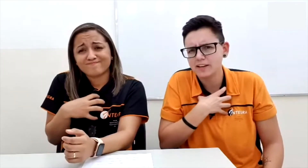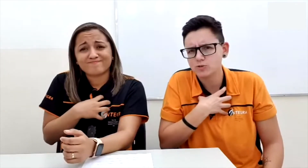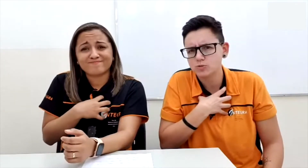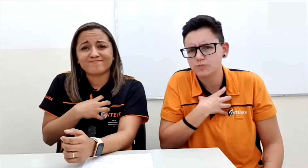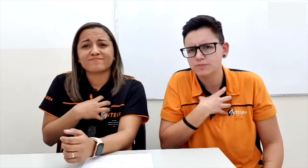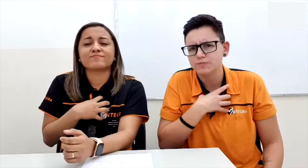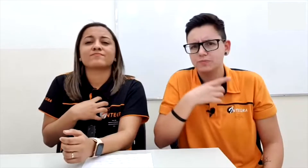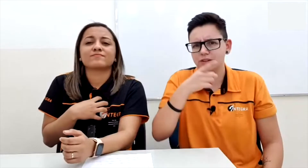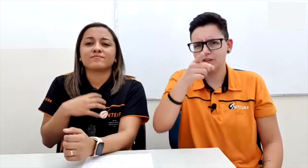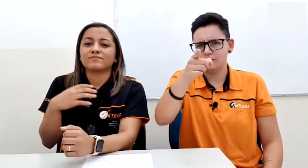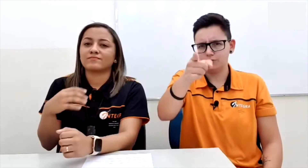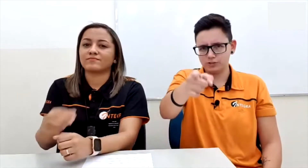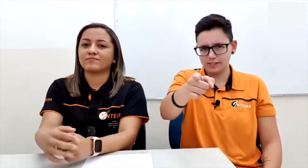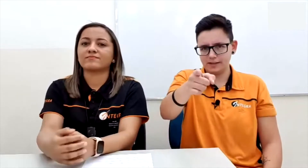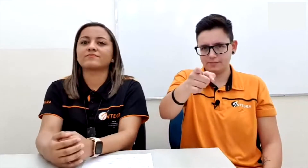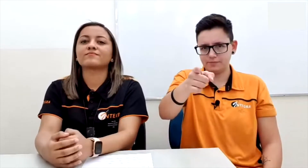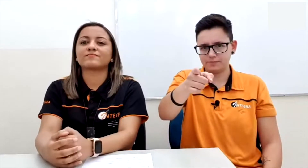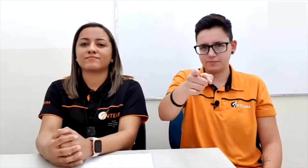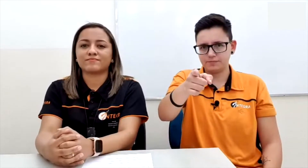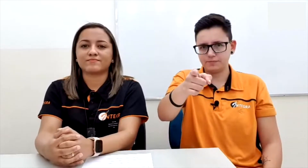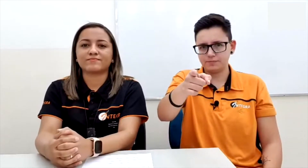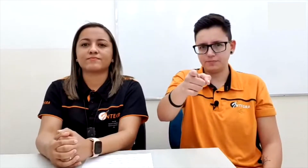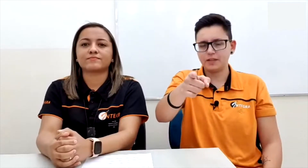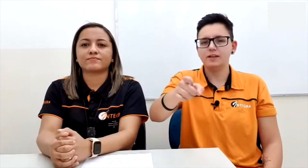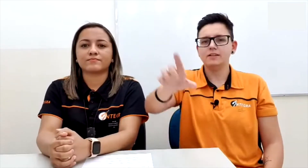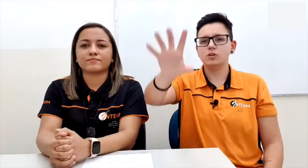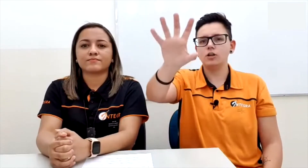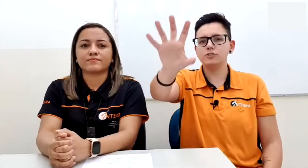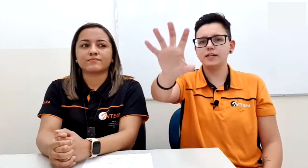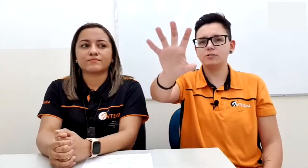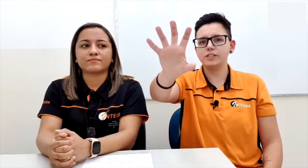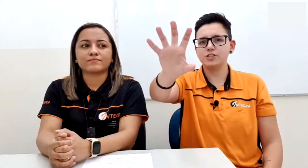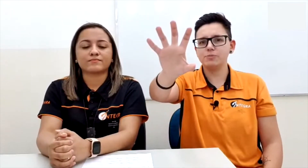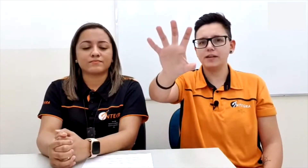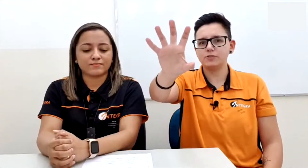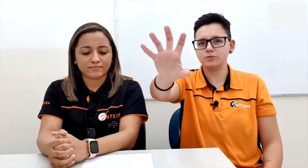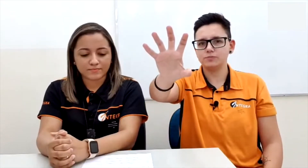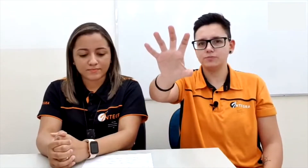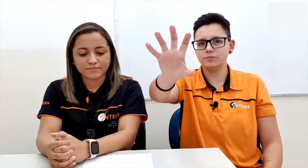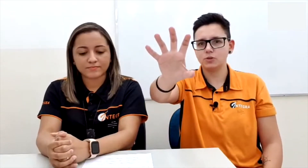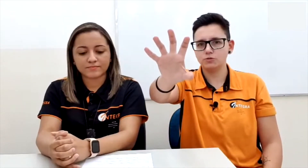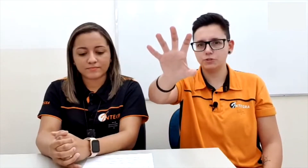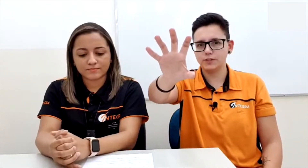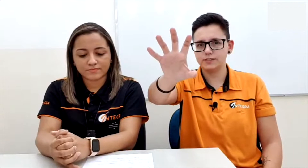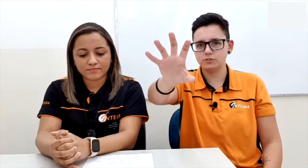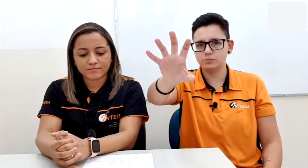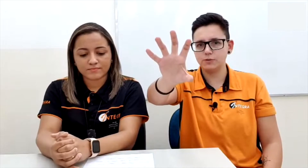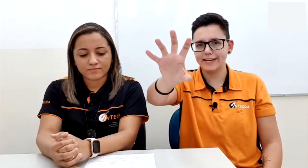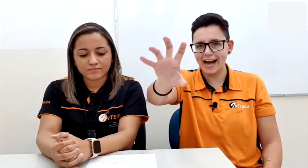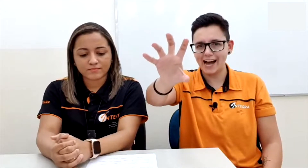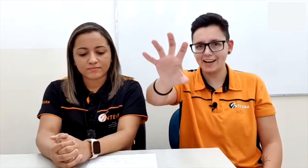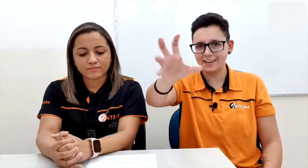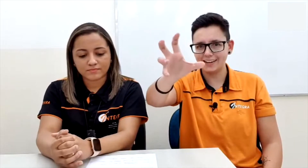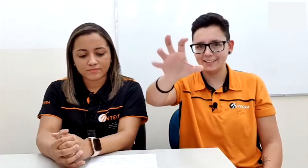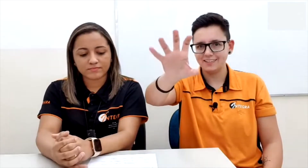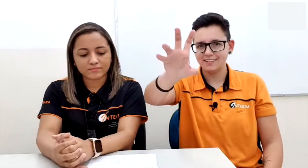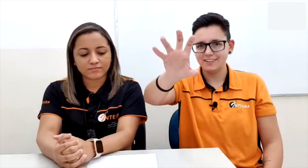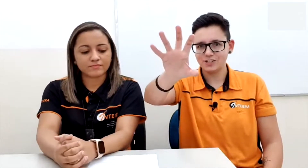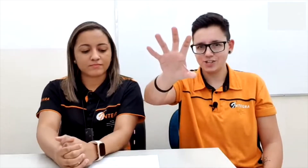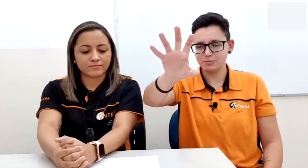sentimento você. Então, olha o sinal de sentimento. Configuração de mão em garra, né? A gente chama isso